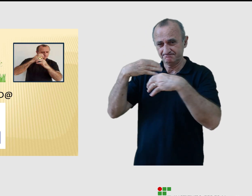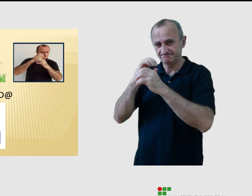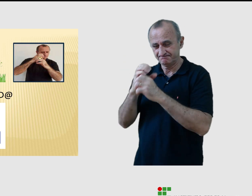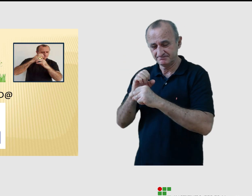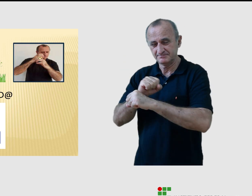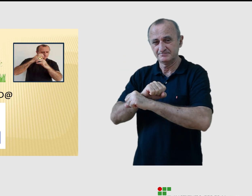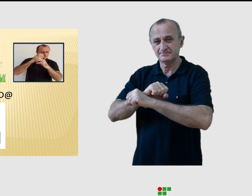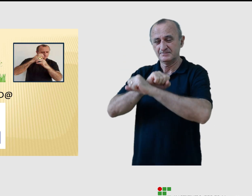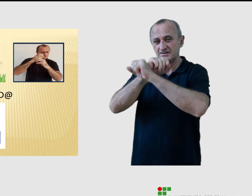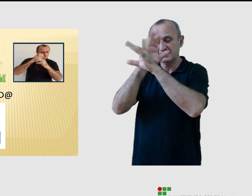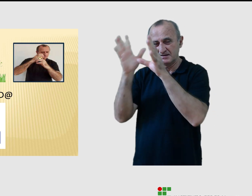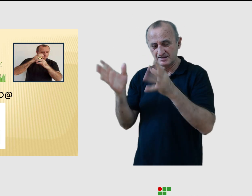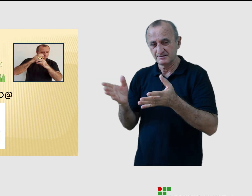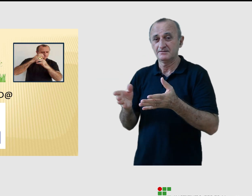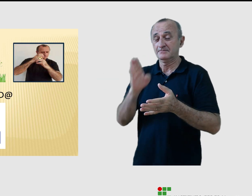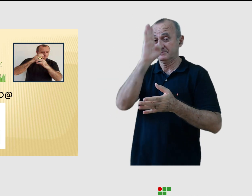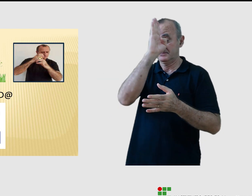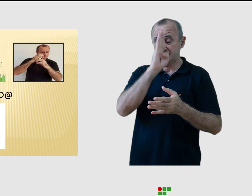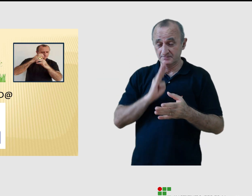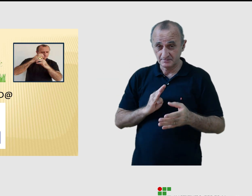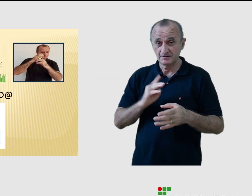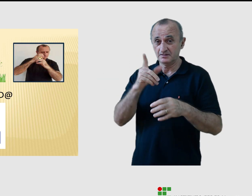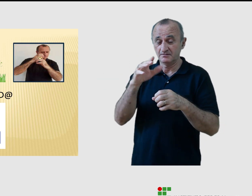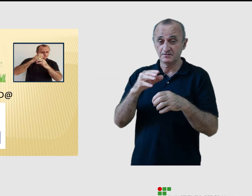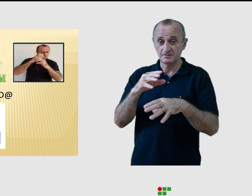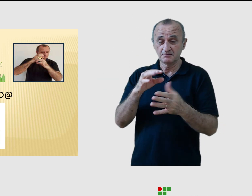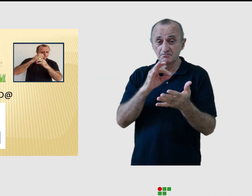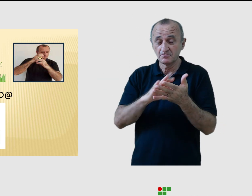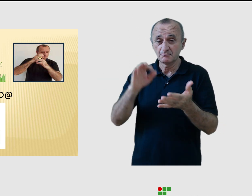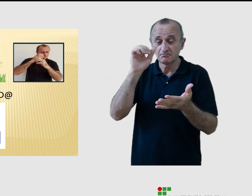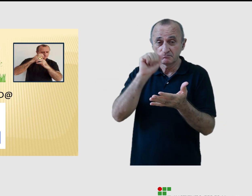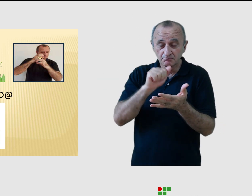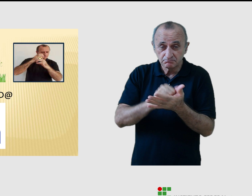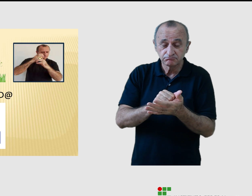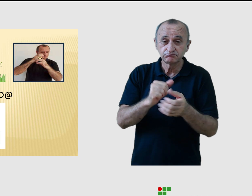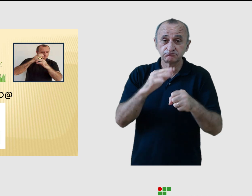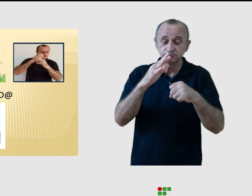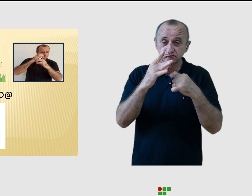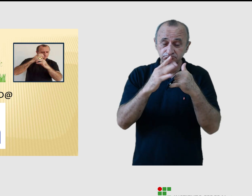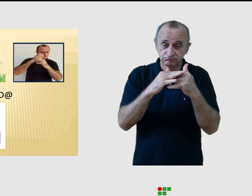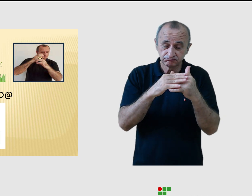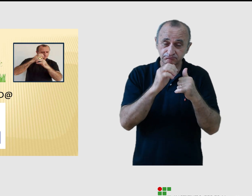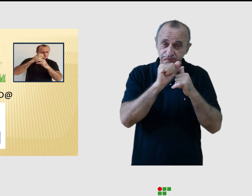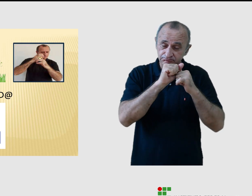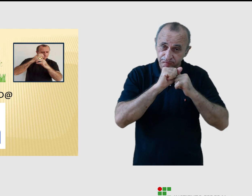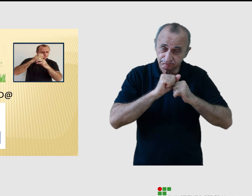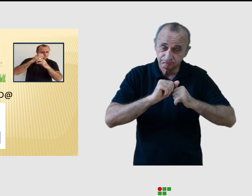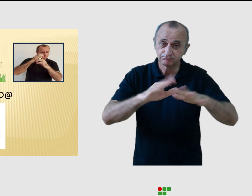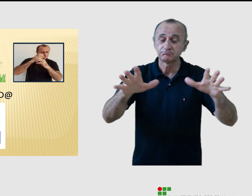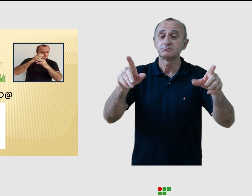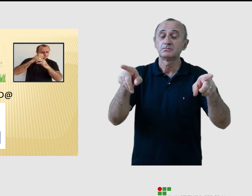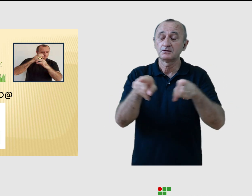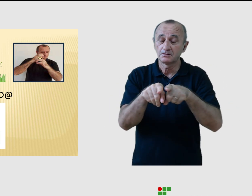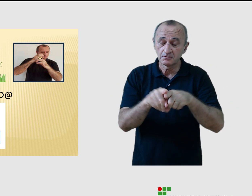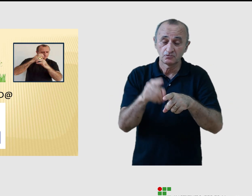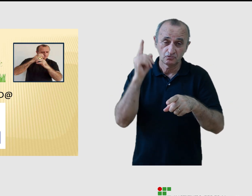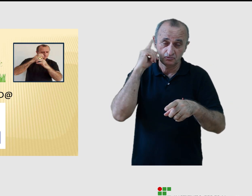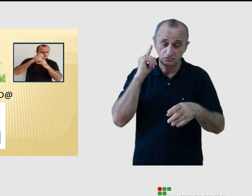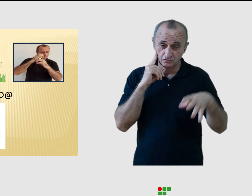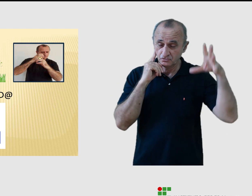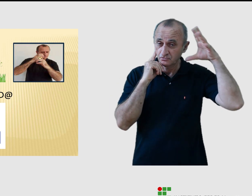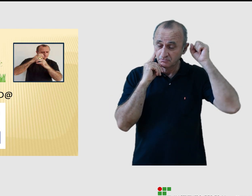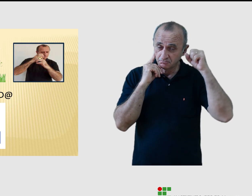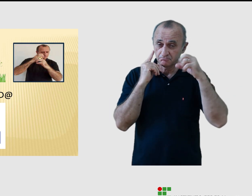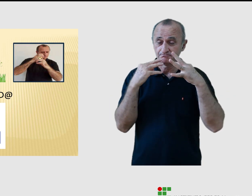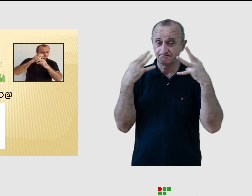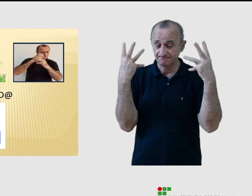para aprendermos biologia com clareza, uma forma gratuita. Você pode se inscrever no nosso canal, divulgá-lo também